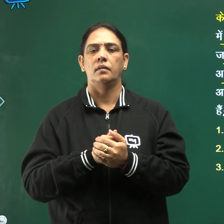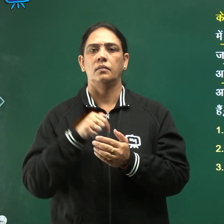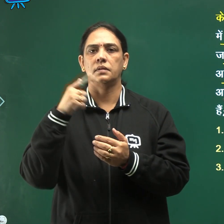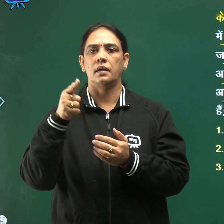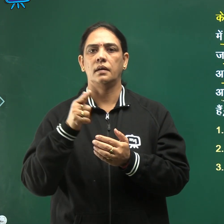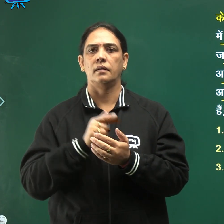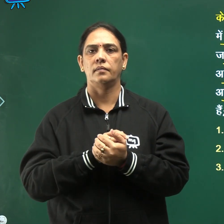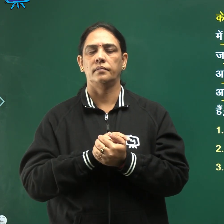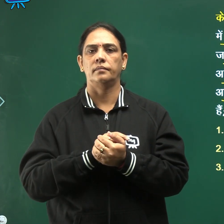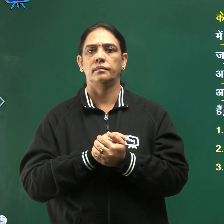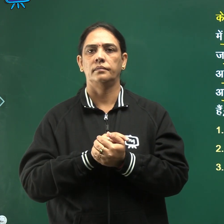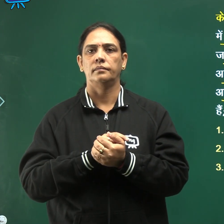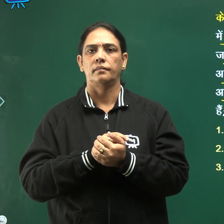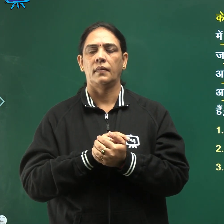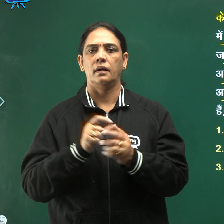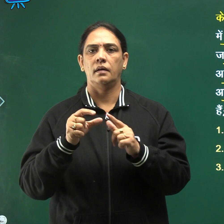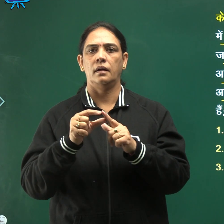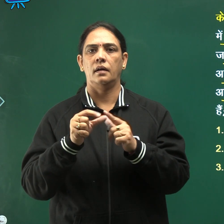उसे आंकड़ों की